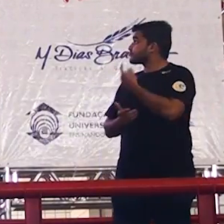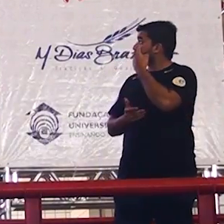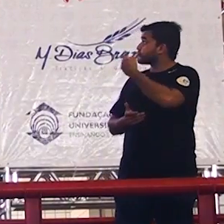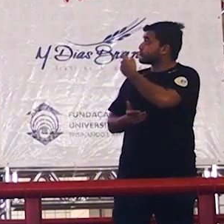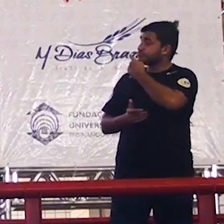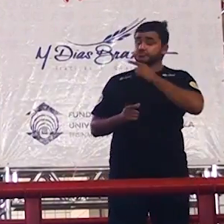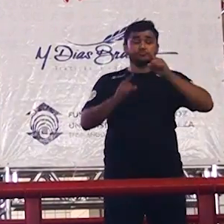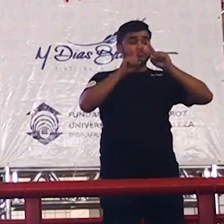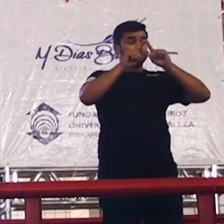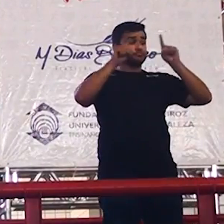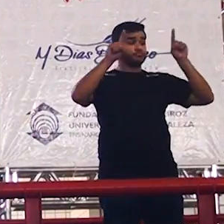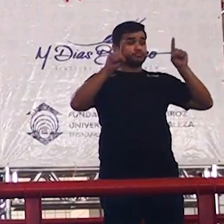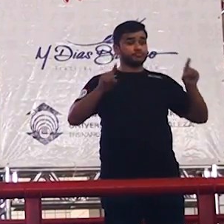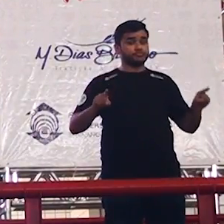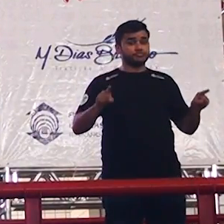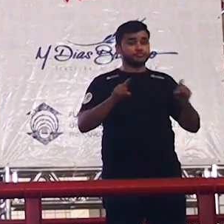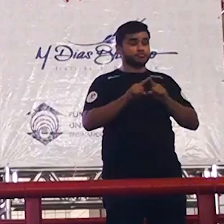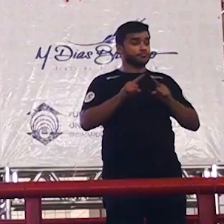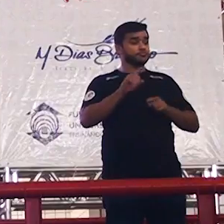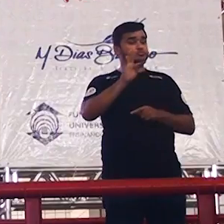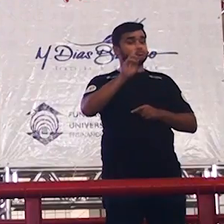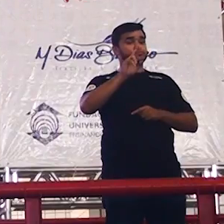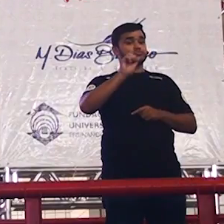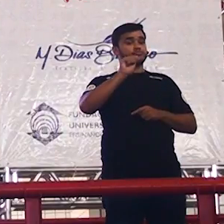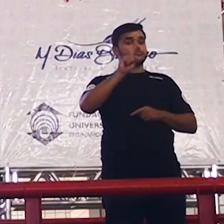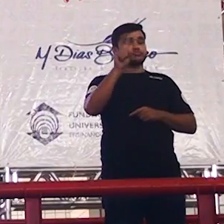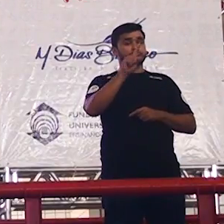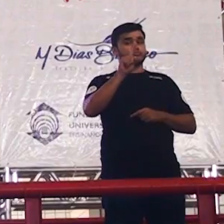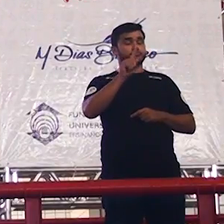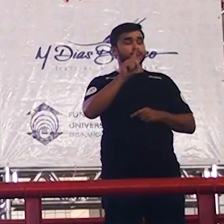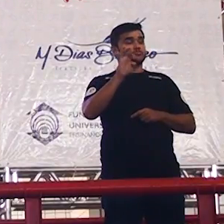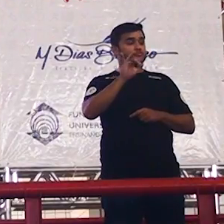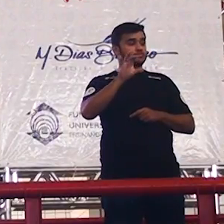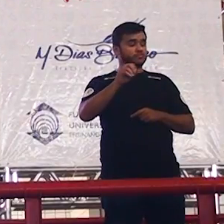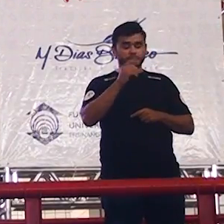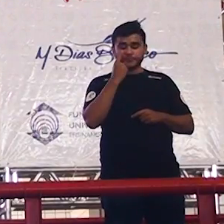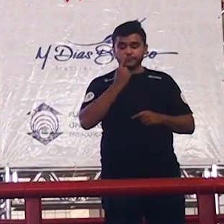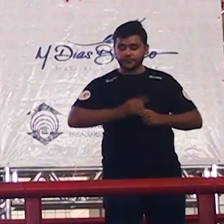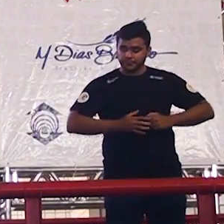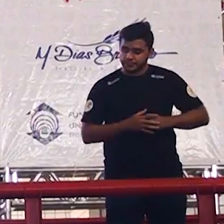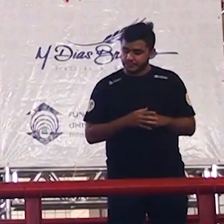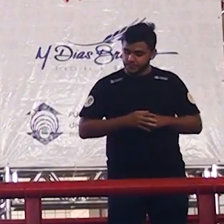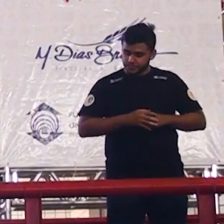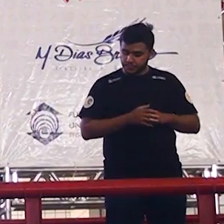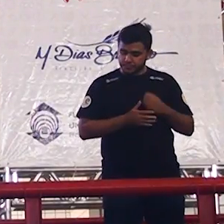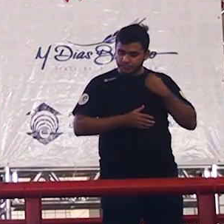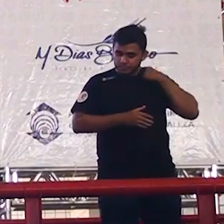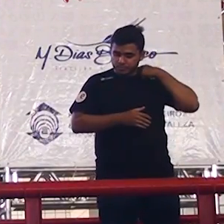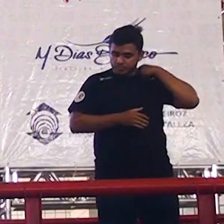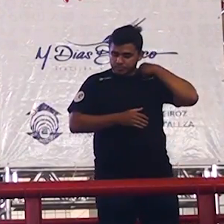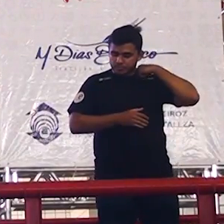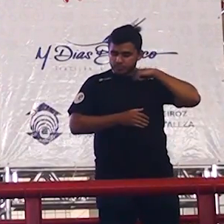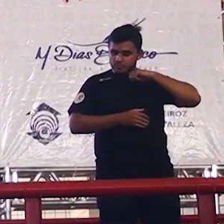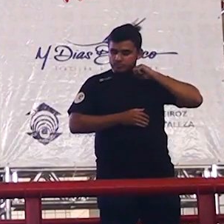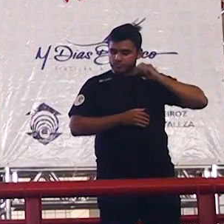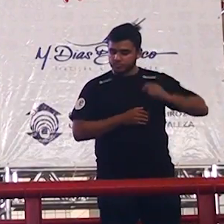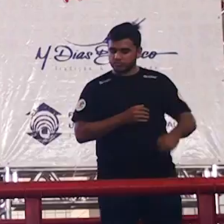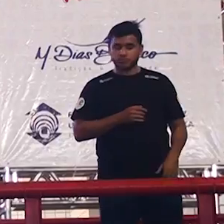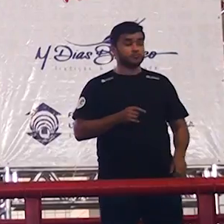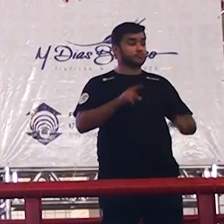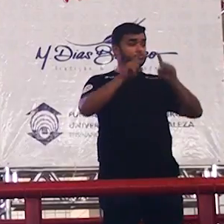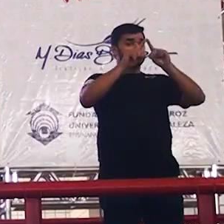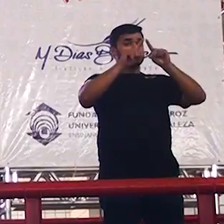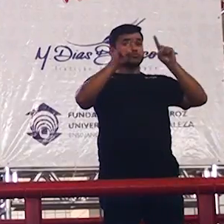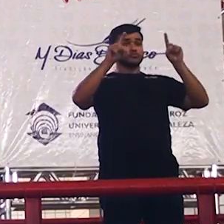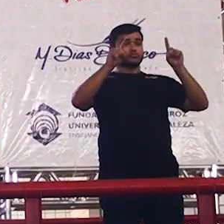qualquer trapézio, para calcular a área, você vai ter que pegar o quê? A base maior, somar com a